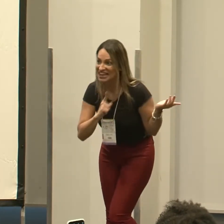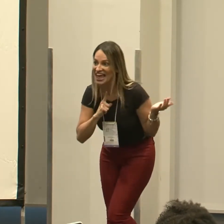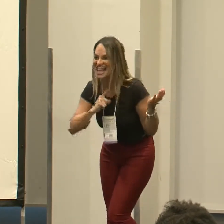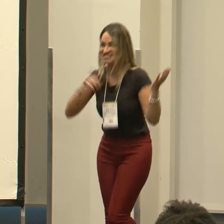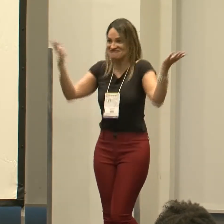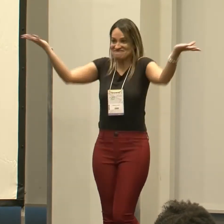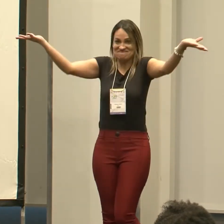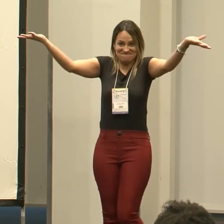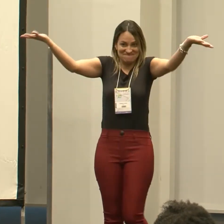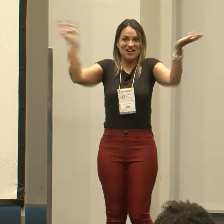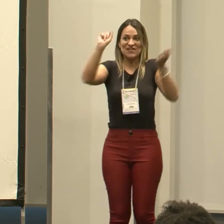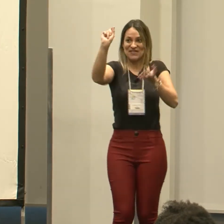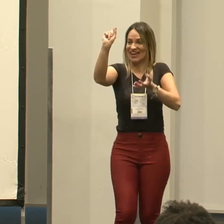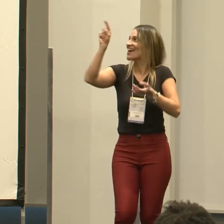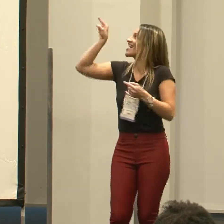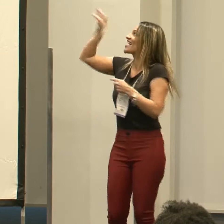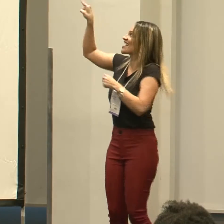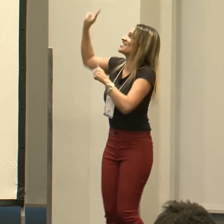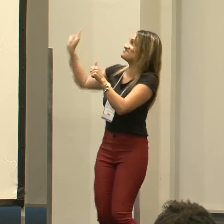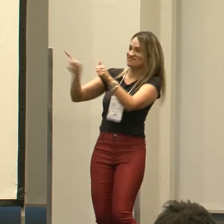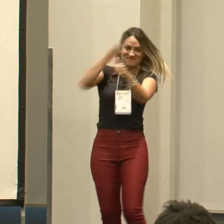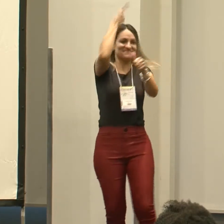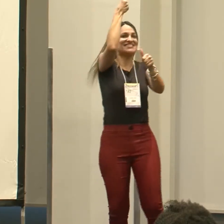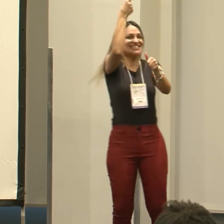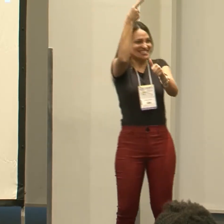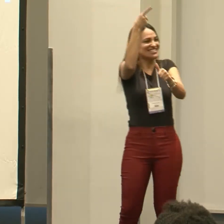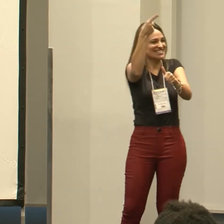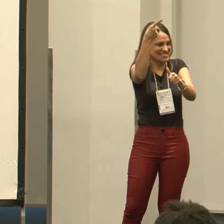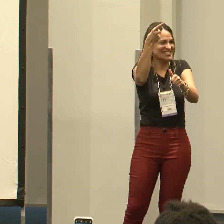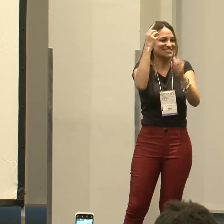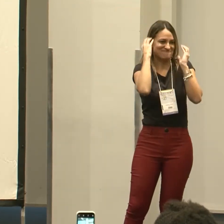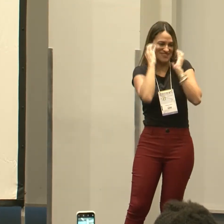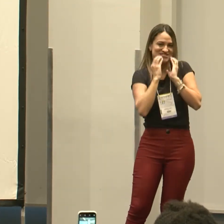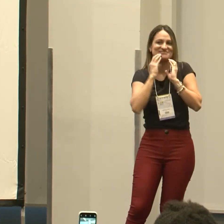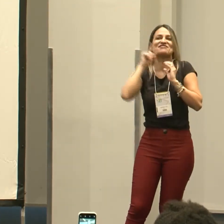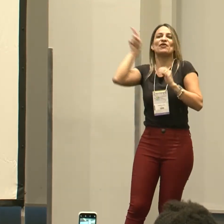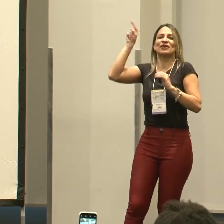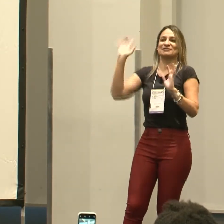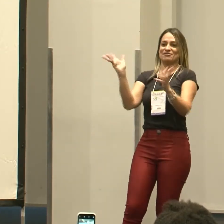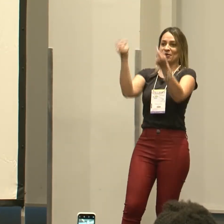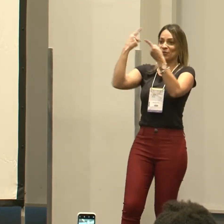Vocês sabiam que hoje nós temos o INES graças a Dom Pedro II?